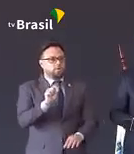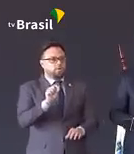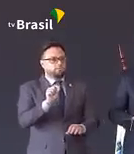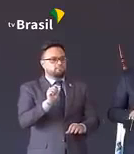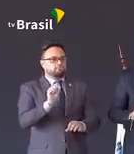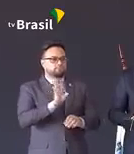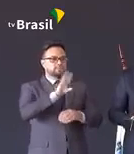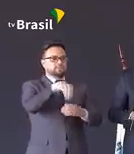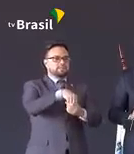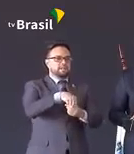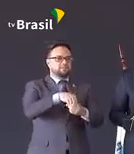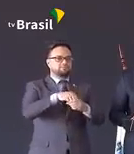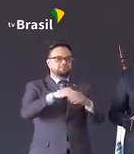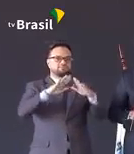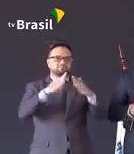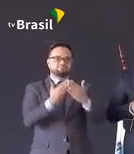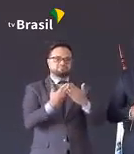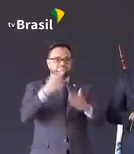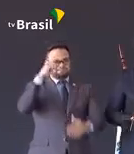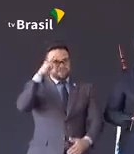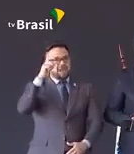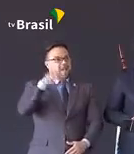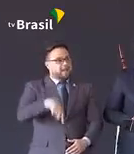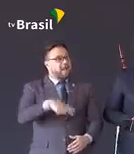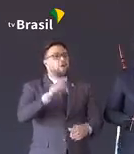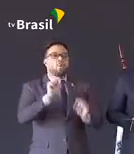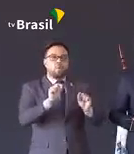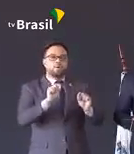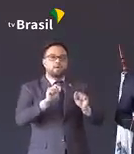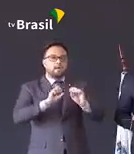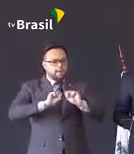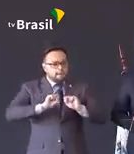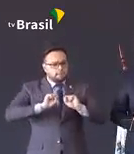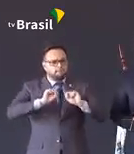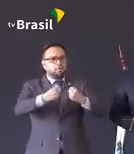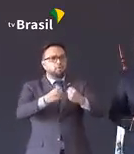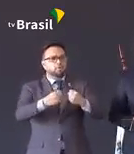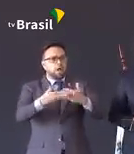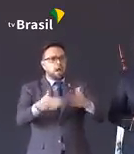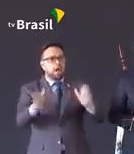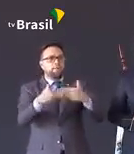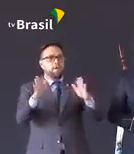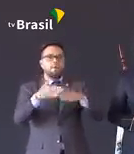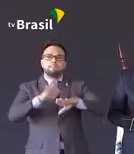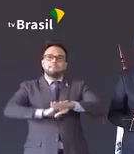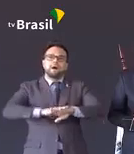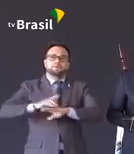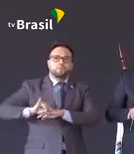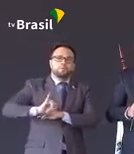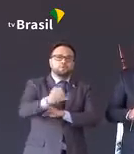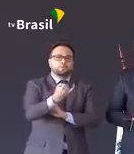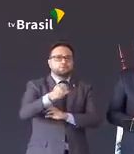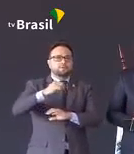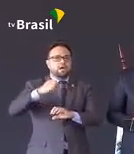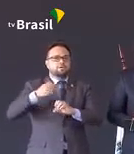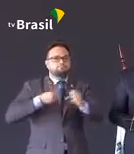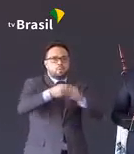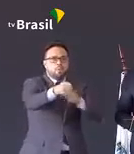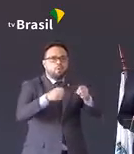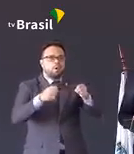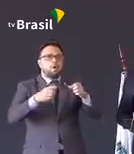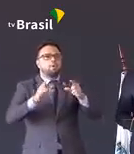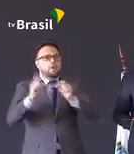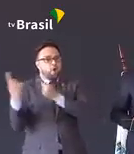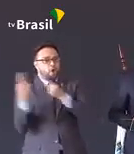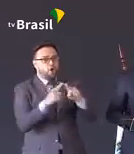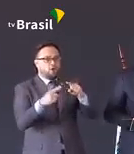academia. Porque isso é reforço, é sangue novo para a nossa Polícia Federal, é mais oportunidade que temos de combater realmente o crime no